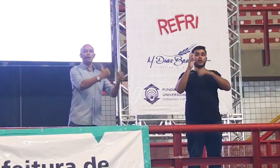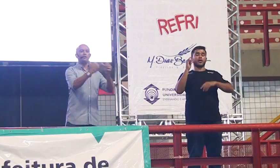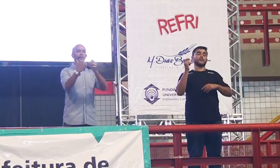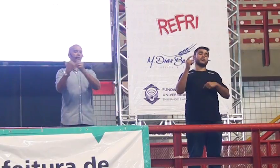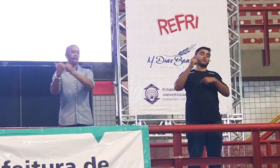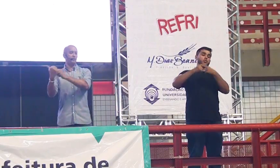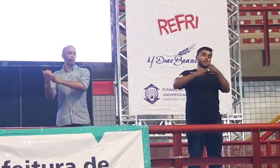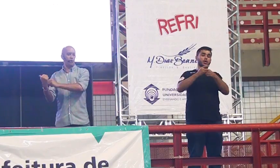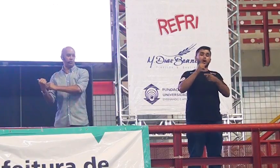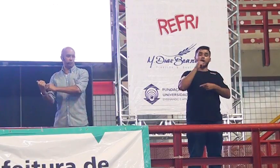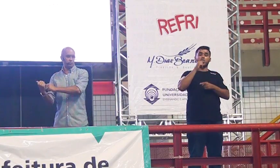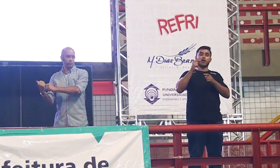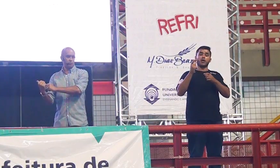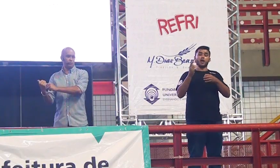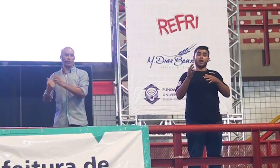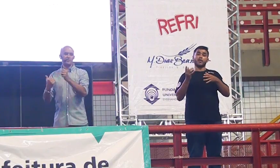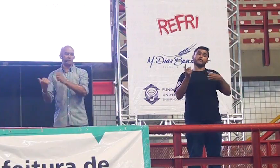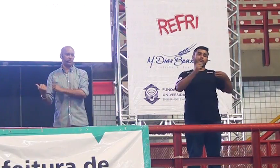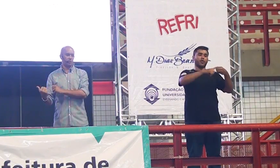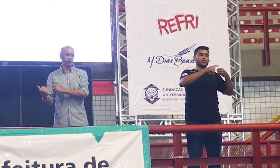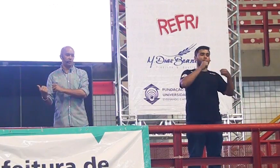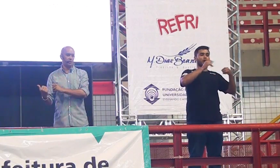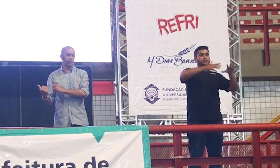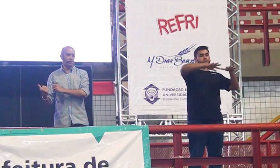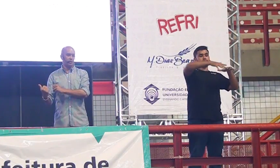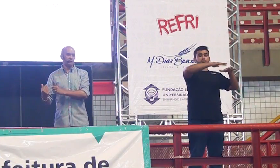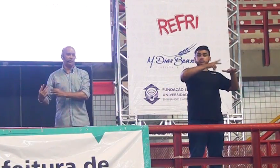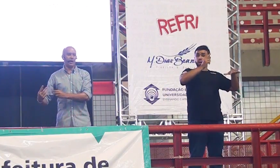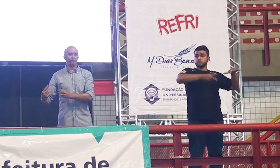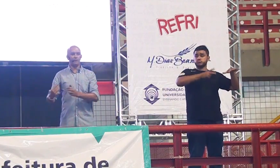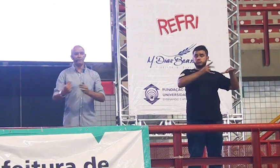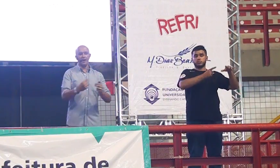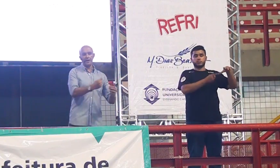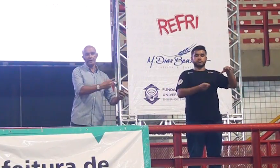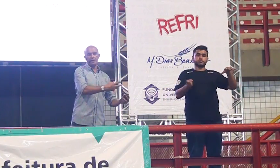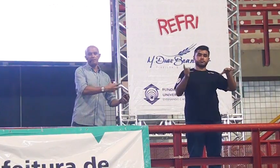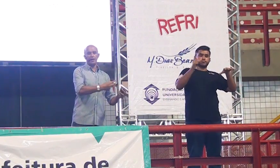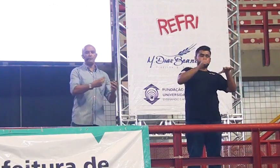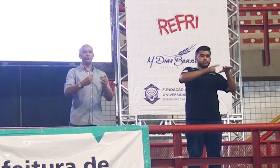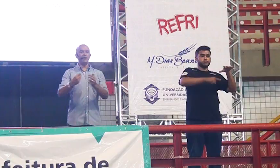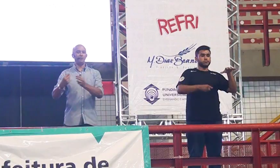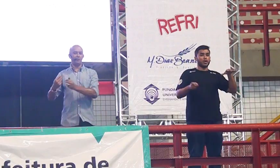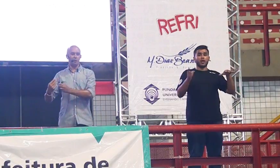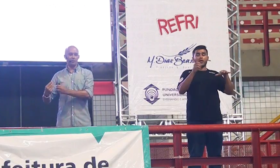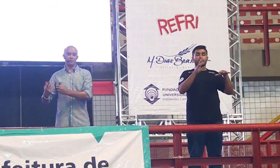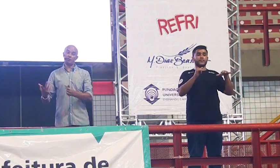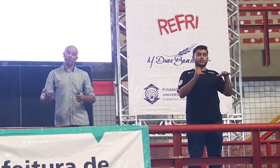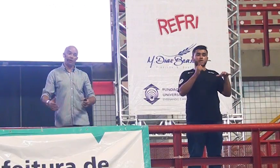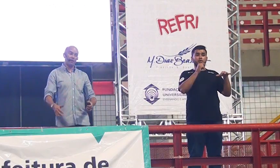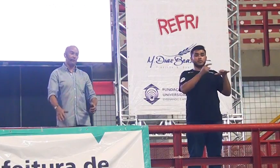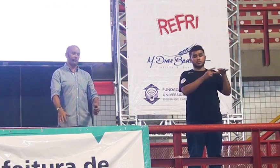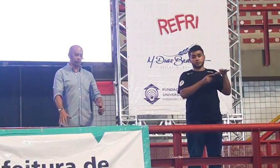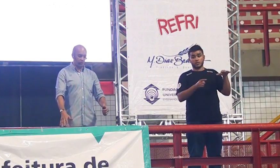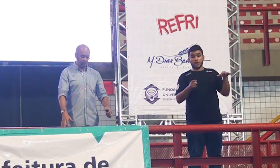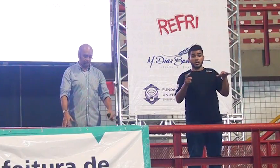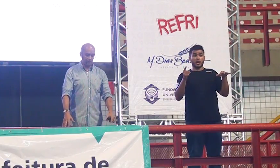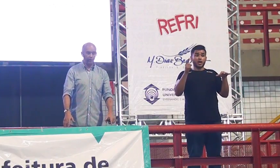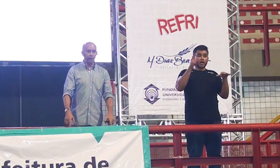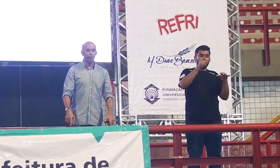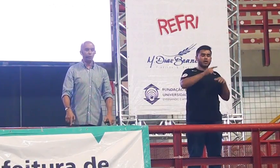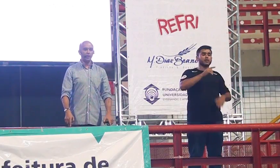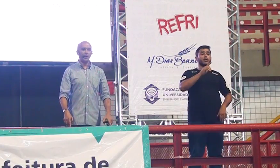líquida e é devolvida para o rio, para o reservatório. Então a água vai, mas depois ela volta. Só que tem um problema,